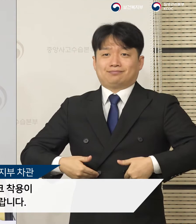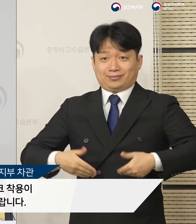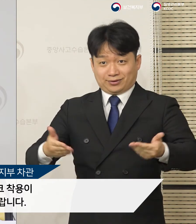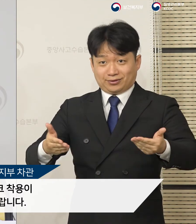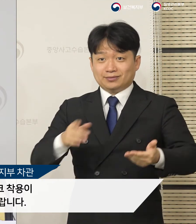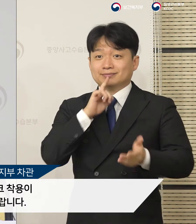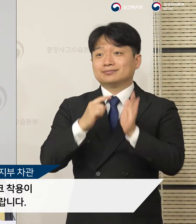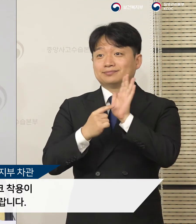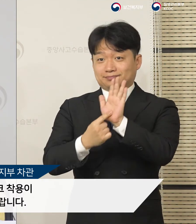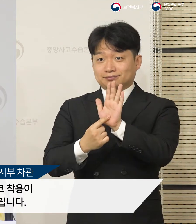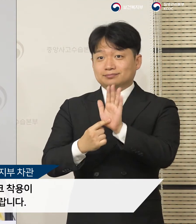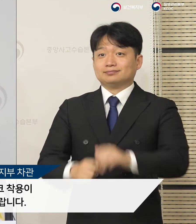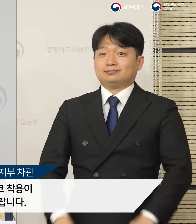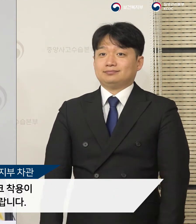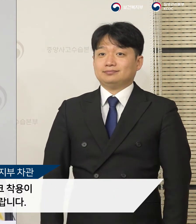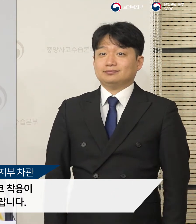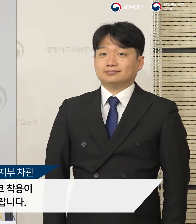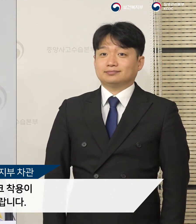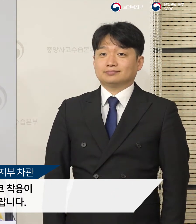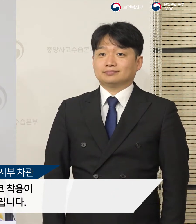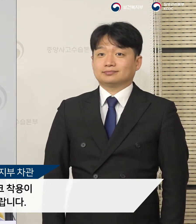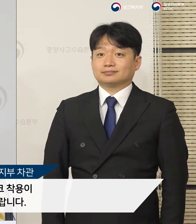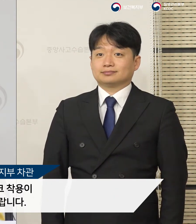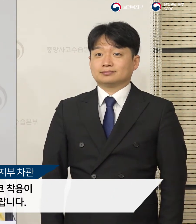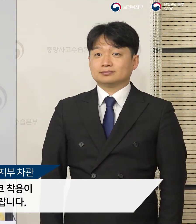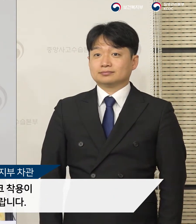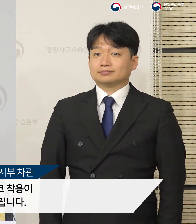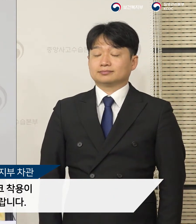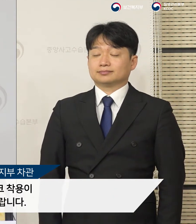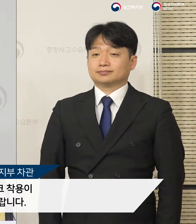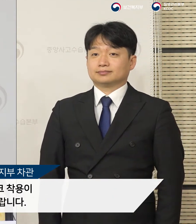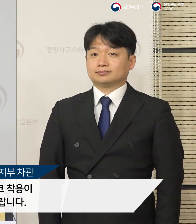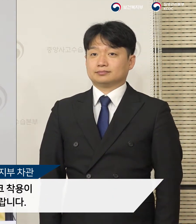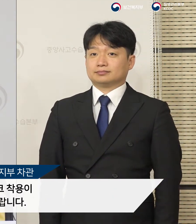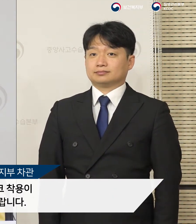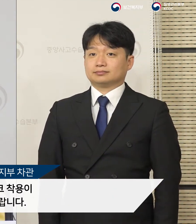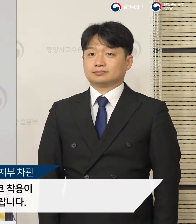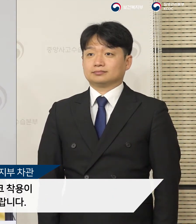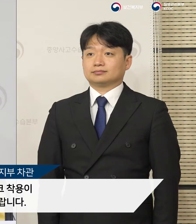착용이 불필요하다고 발표한 점도 참고해 주시기 바랍니다.